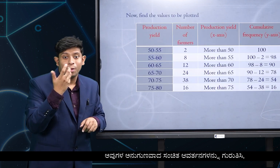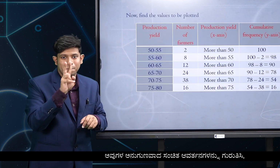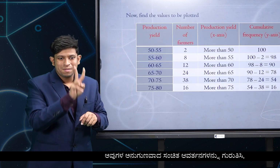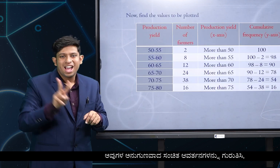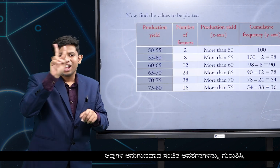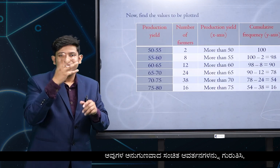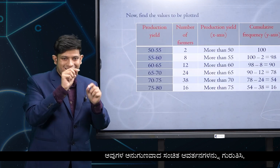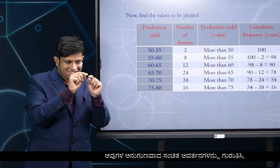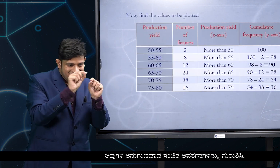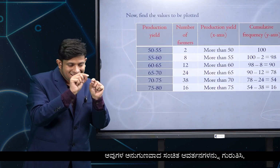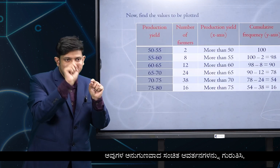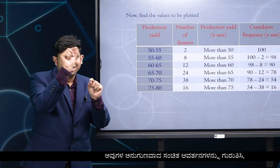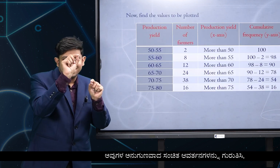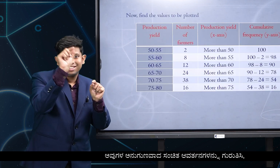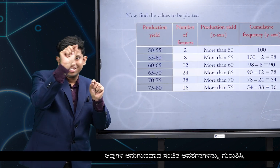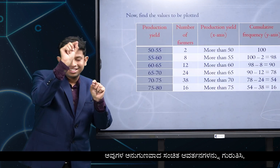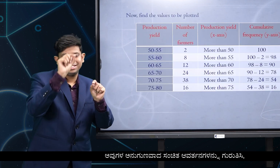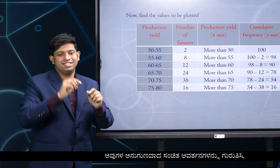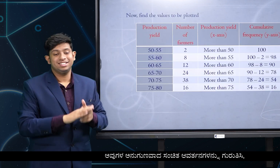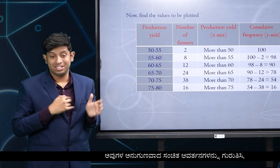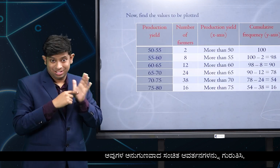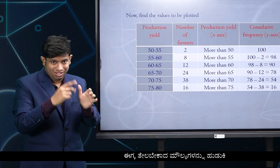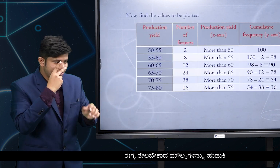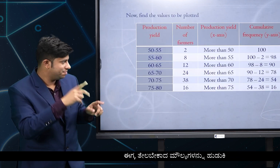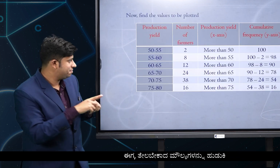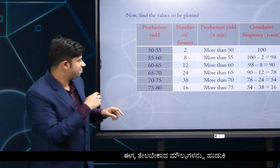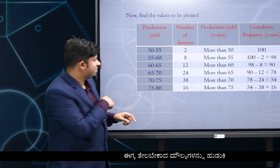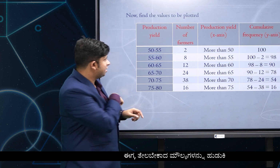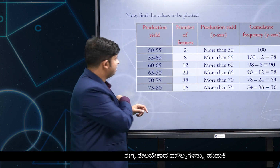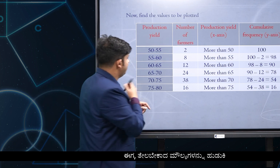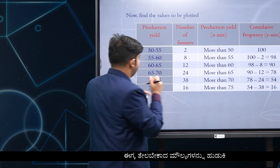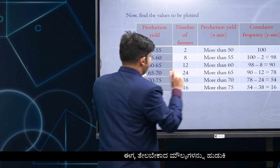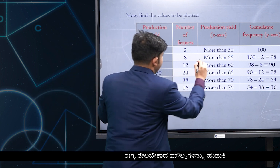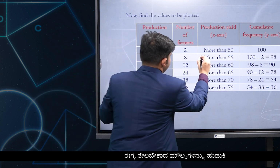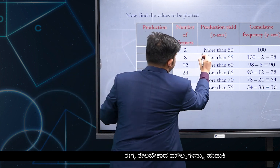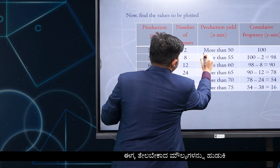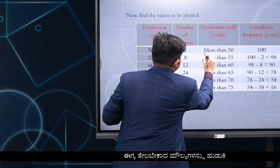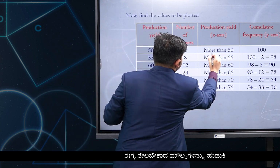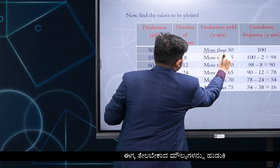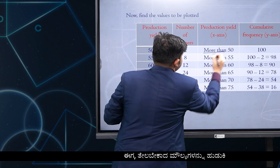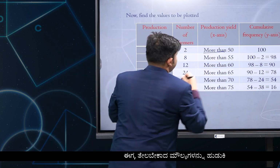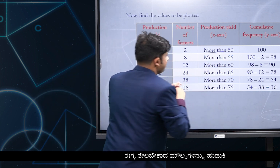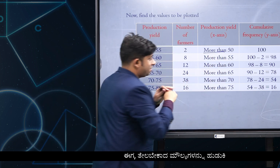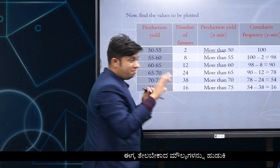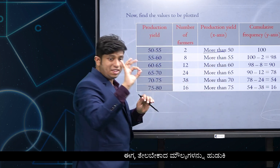ಅನುಗುಣವಾದ ಸಂಚಿತ ಆವರ್ತನಗಳನ್ನು ಗುರುತಿಸಿ. ಈಗ ತೇಲಬೇಕಾದ ಮೌಲ್ಯಗಳನ್ನು ಹುಡುಕಿ.